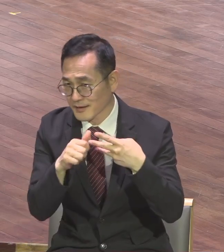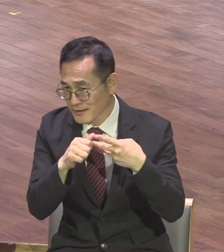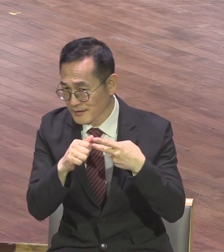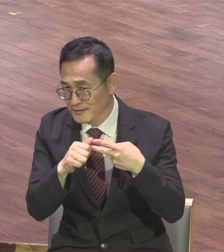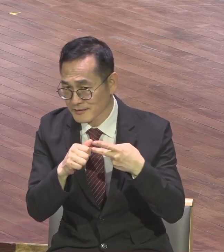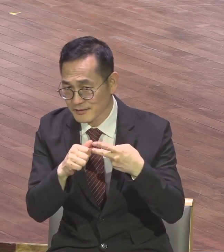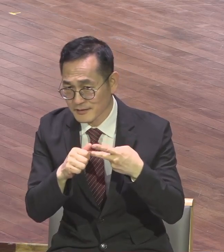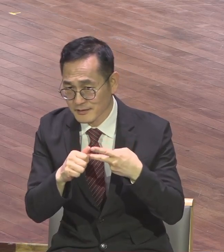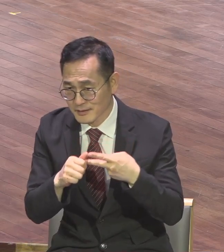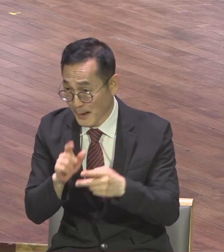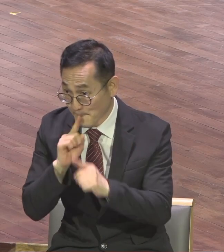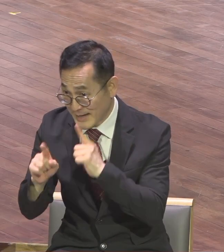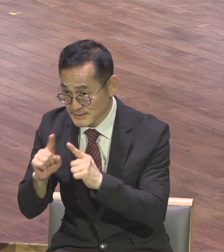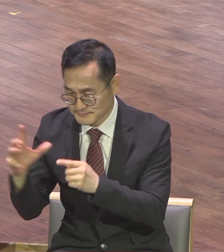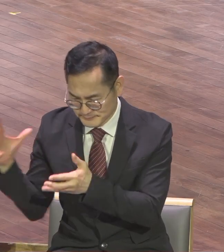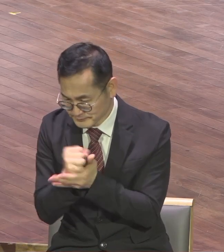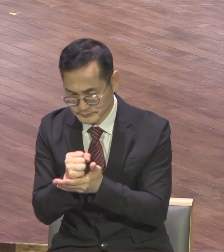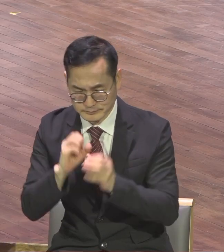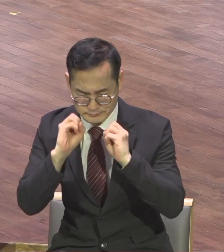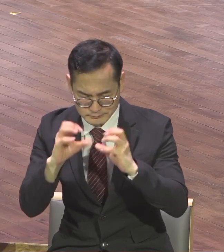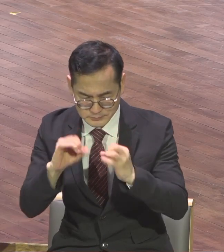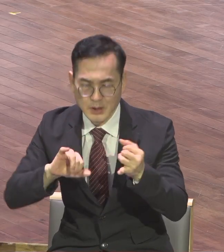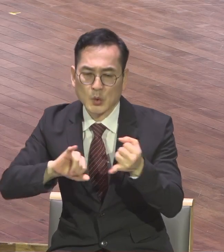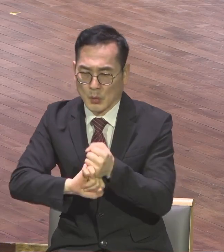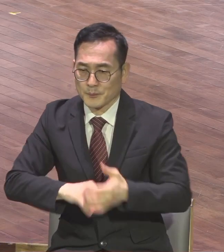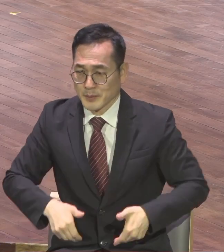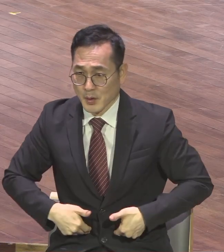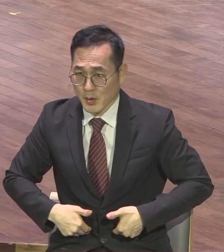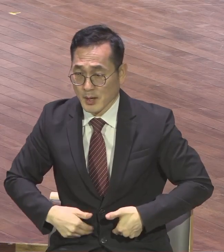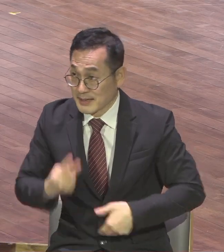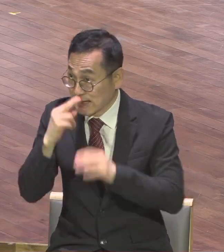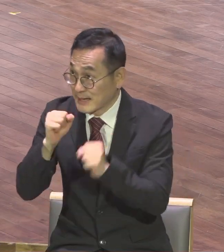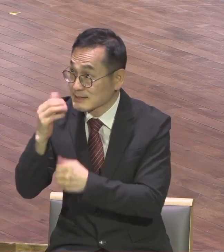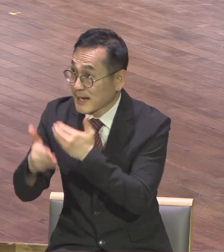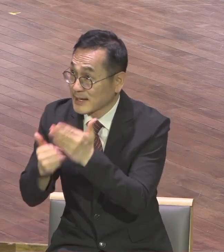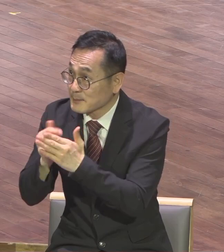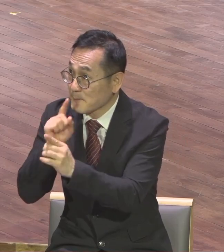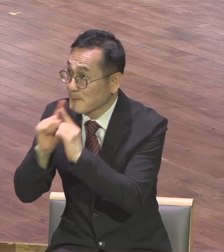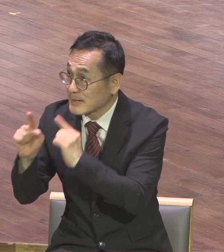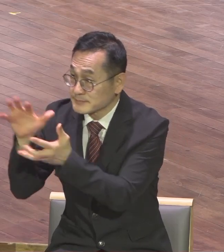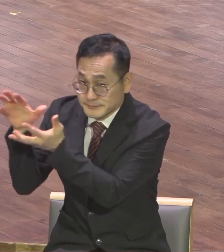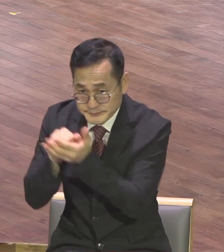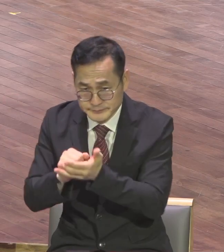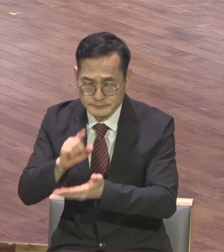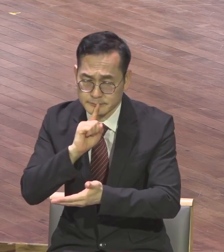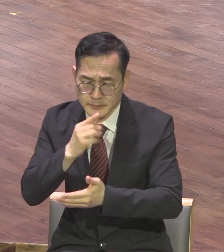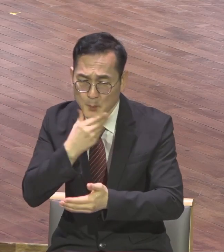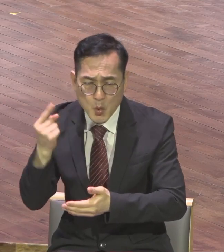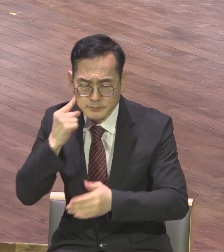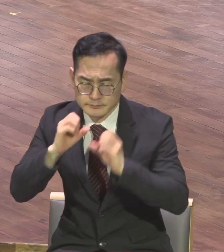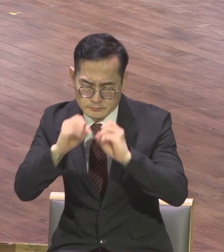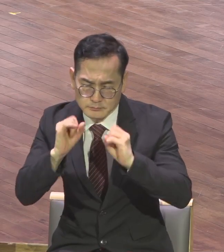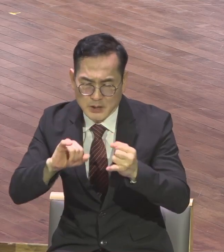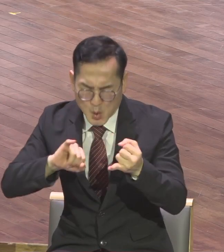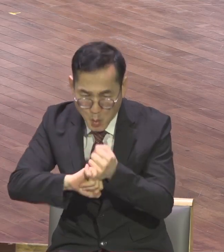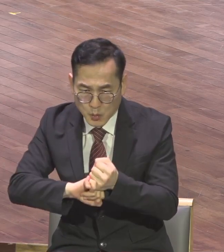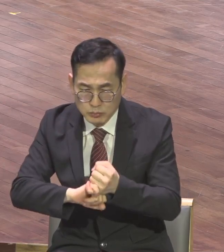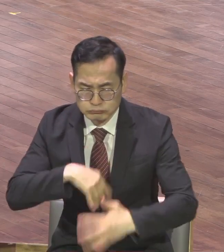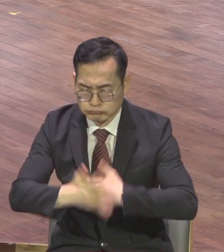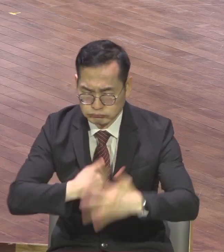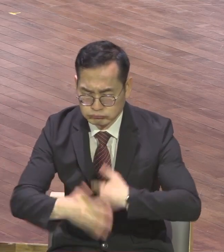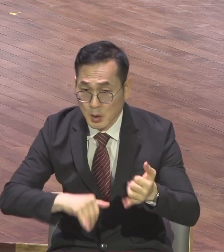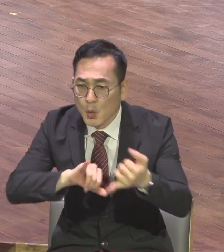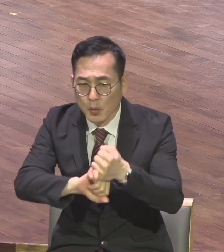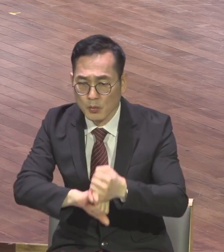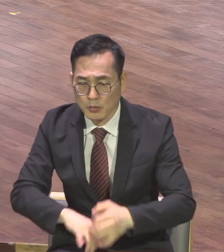상태에서는 영향을 입힐 수가 없어요. 내 입에서 살아계신 하나님의 말씀이 내 입을 통해서 복음이 나와야 돼요. 안